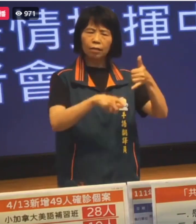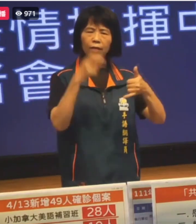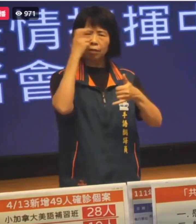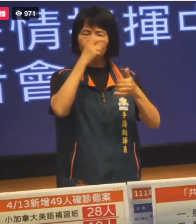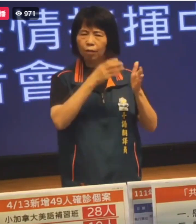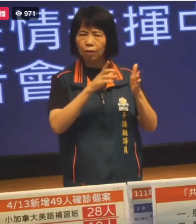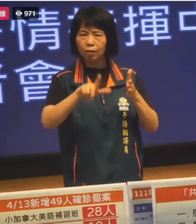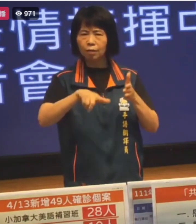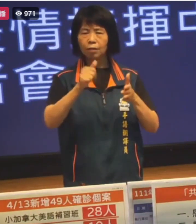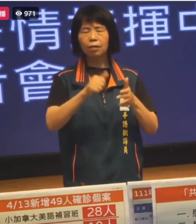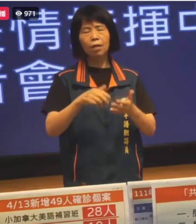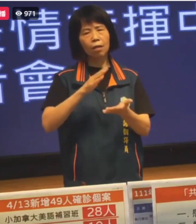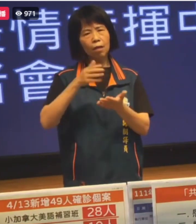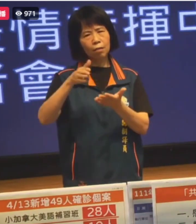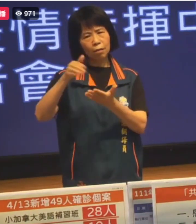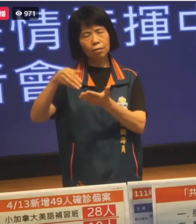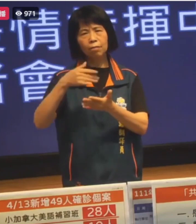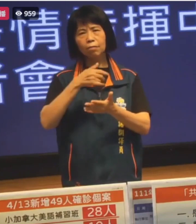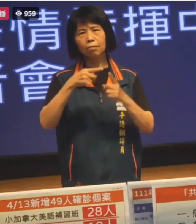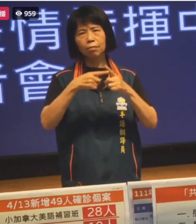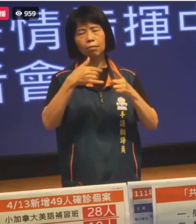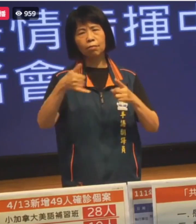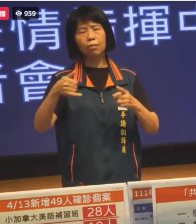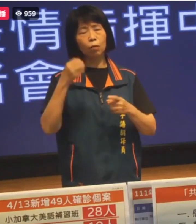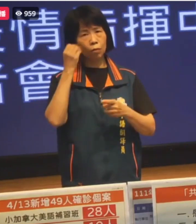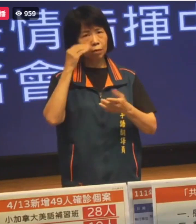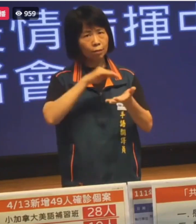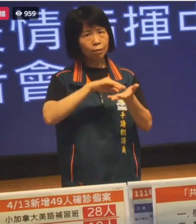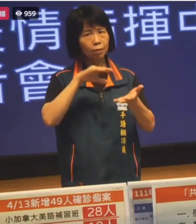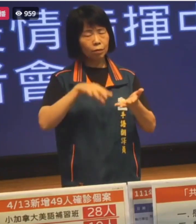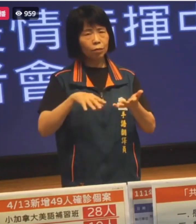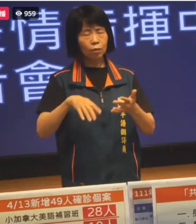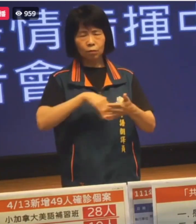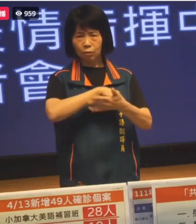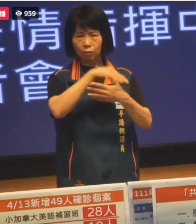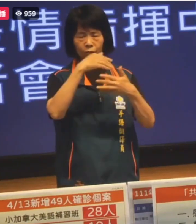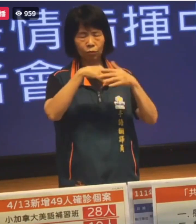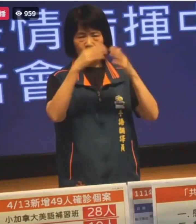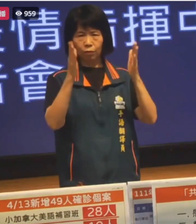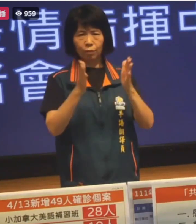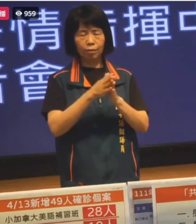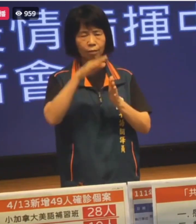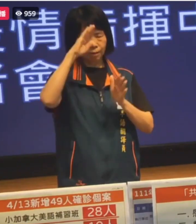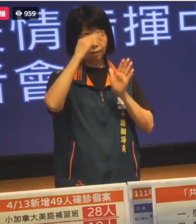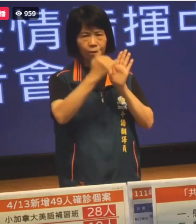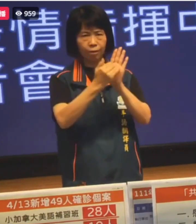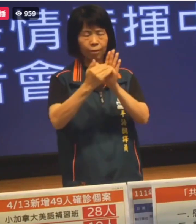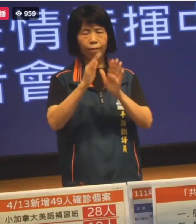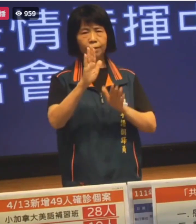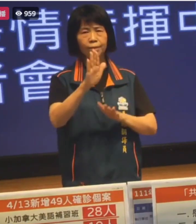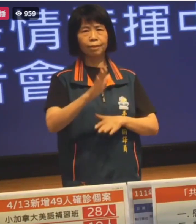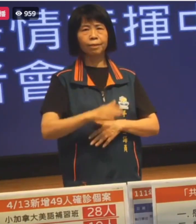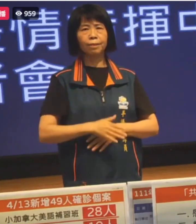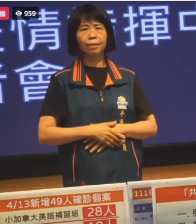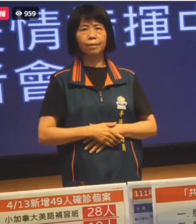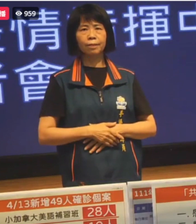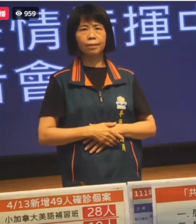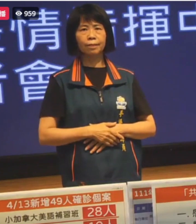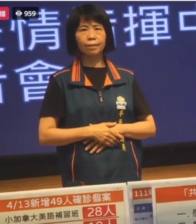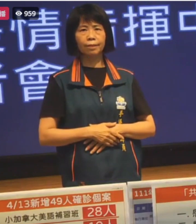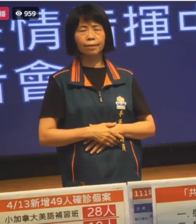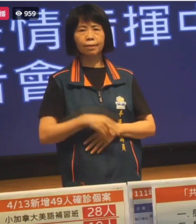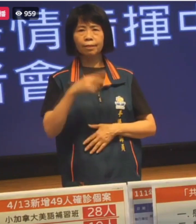诊清洁人员。我想目前布利花莲医院应该全院都在做一些防疫的措施哈，那